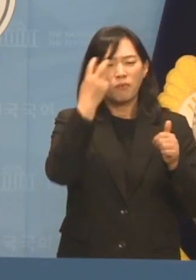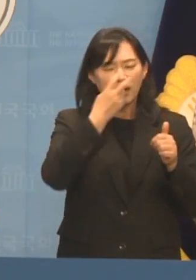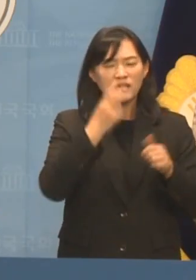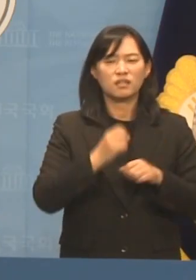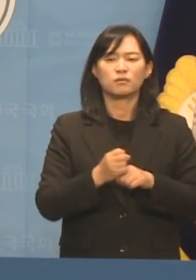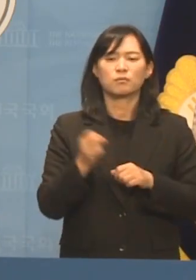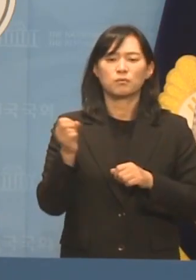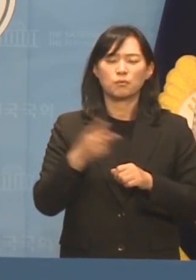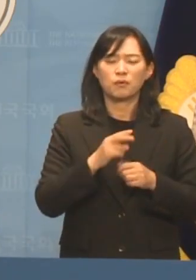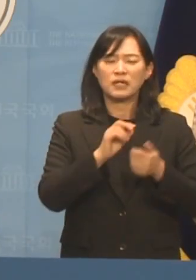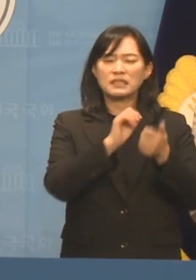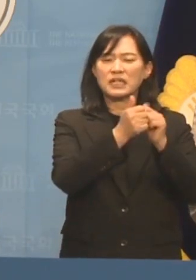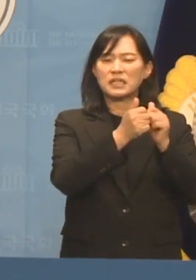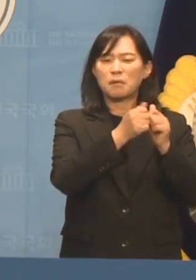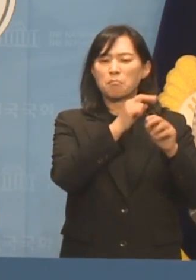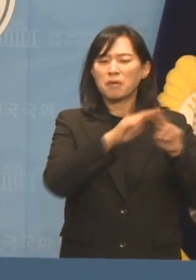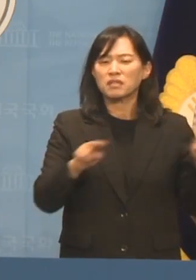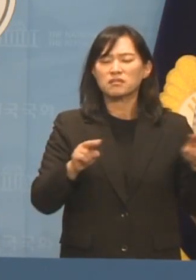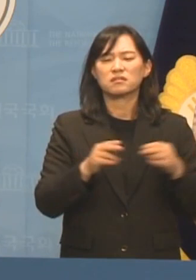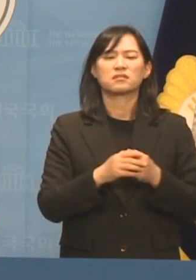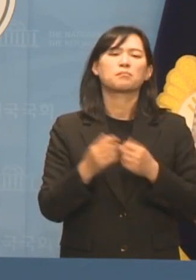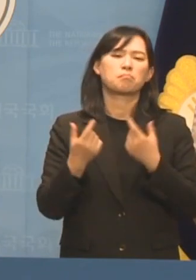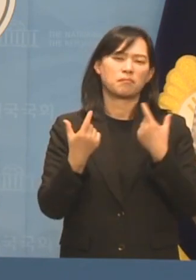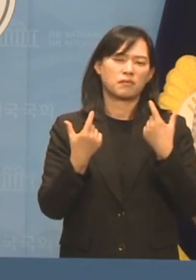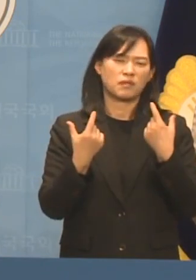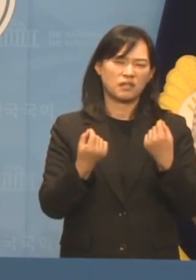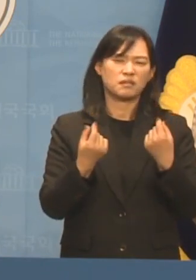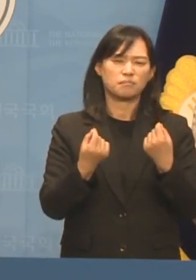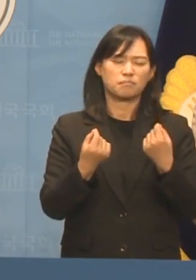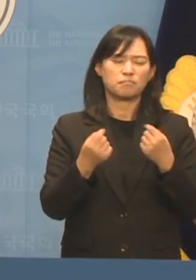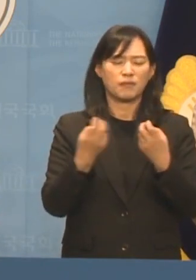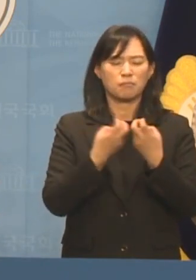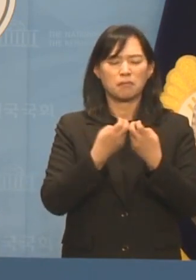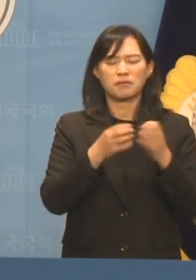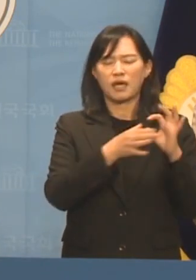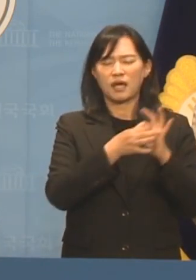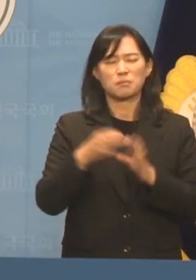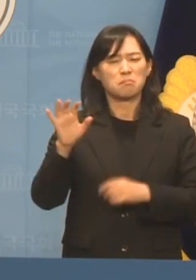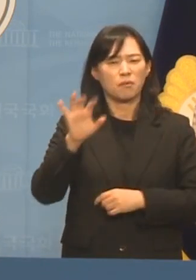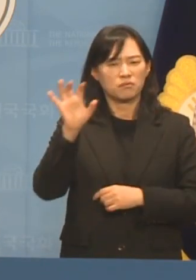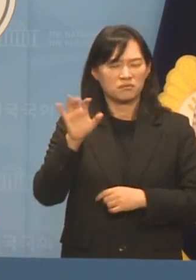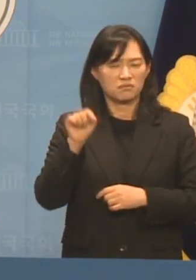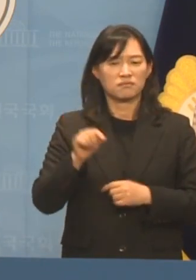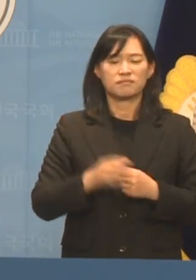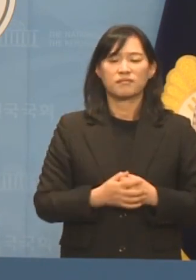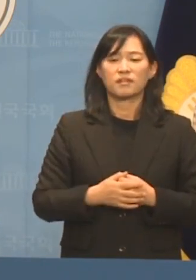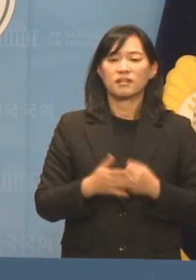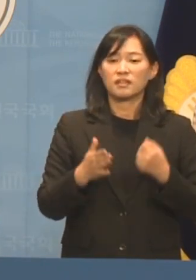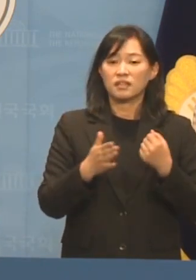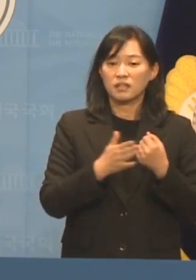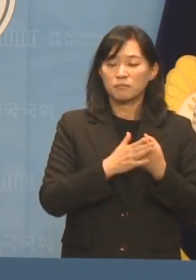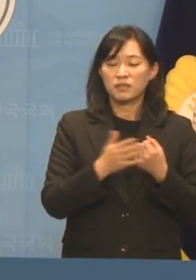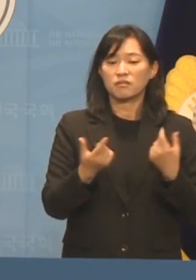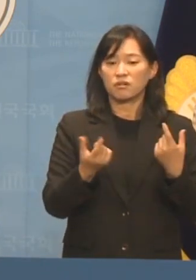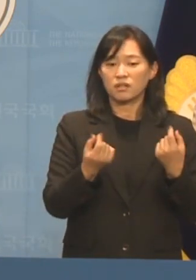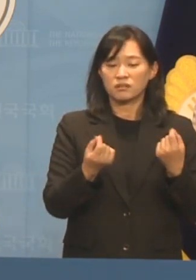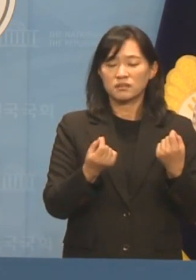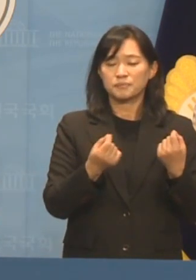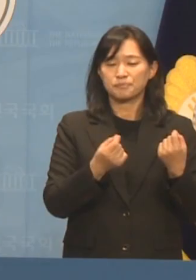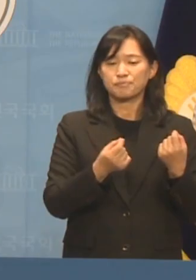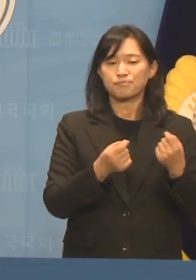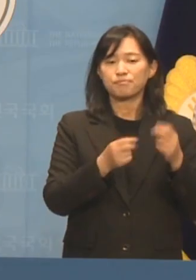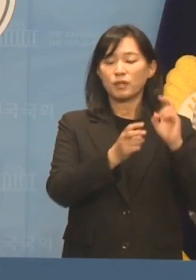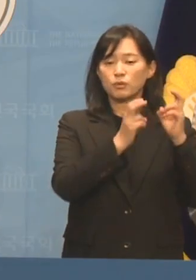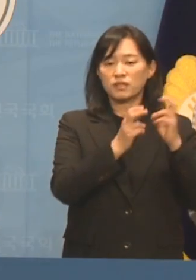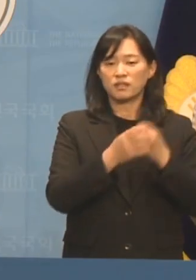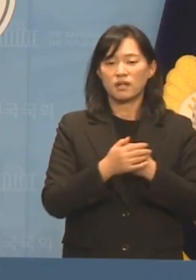들어가거나 상장을 폐지하거나 대부분 이런 방식이어서 이런 식의 사모펀드들이 기업들을 인수를 해서 그